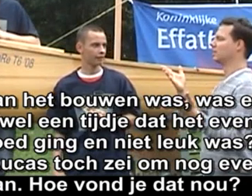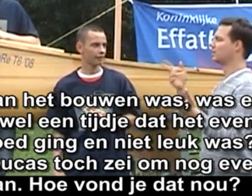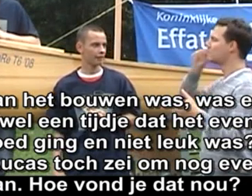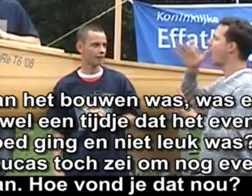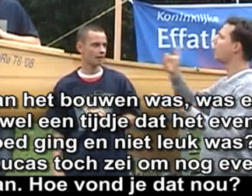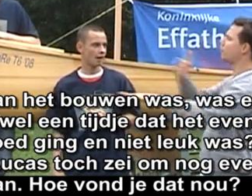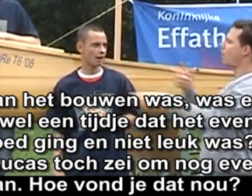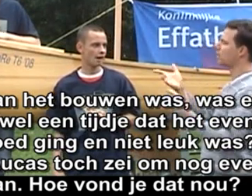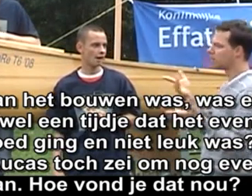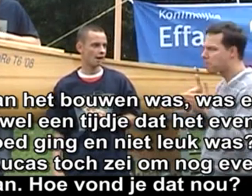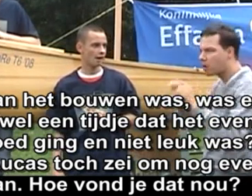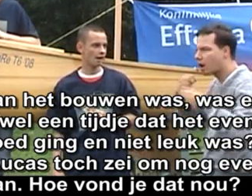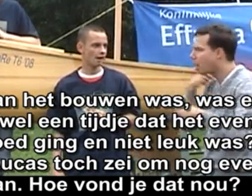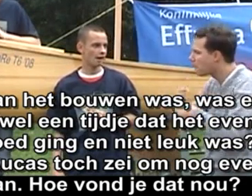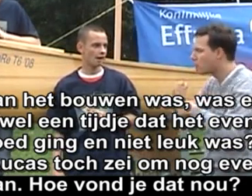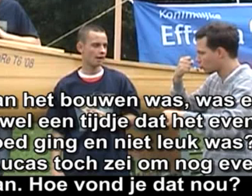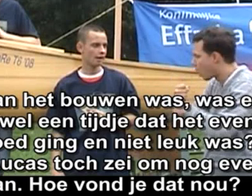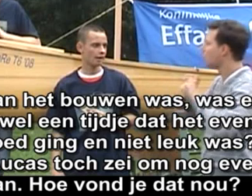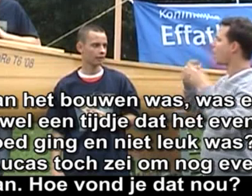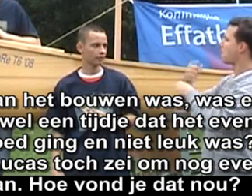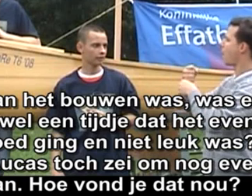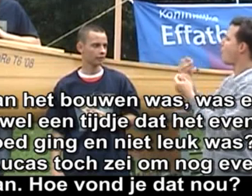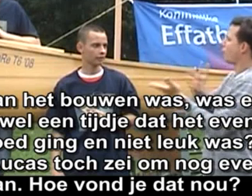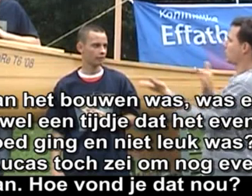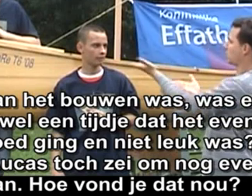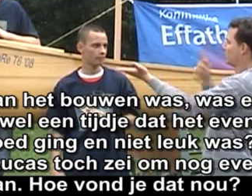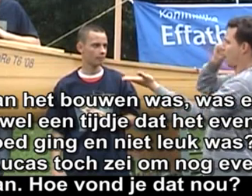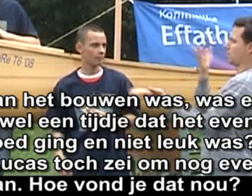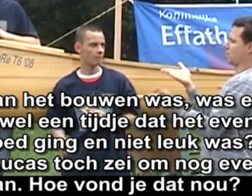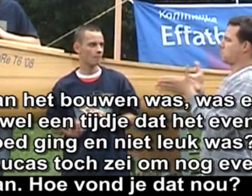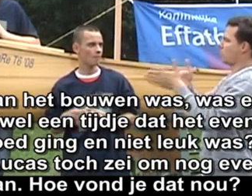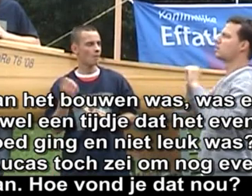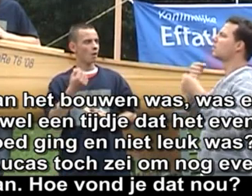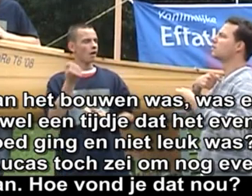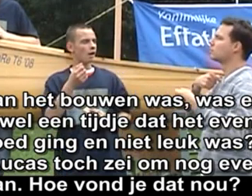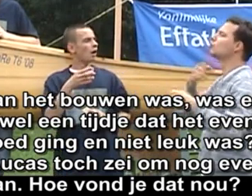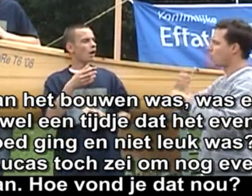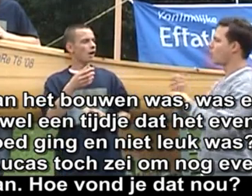niet leuk was en een beetje moest doorbijten en Lucas zei van even doorgaan, hoe vond je dat